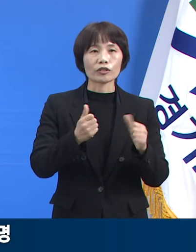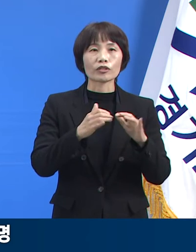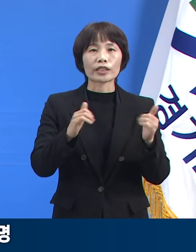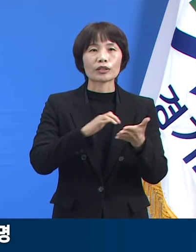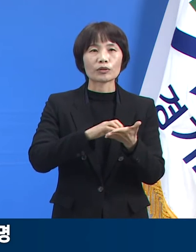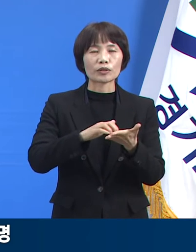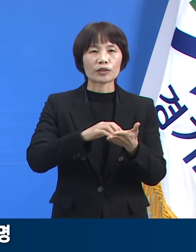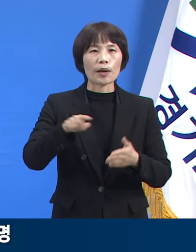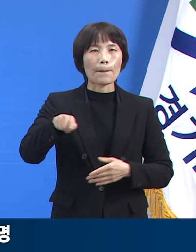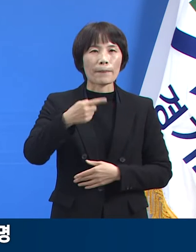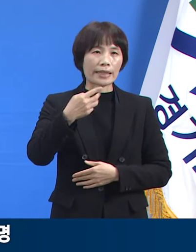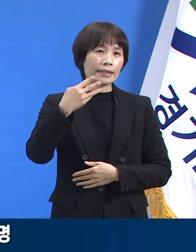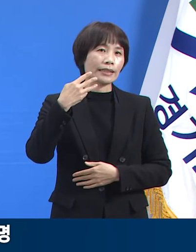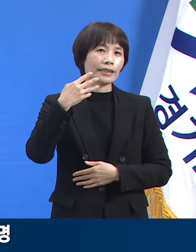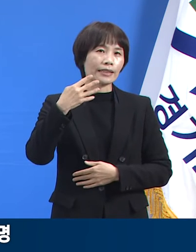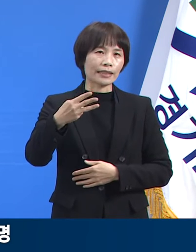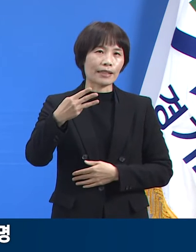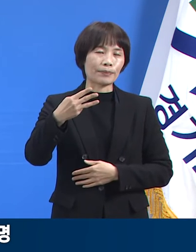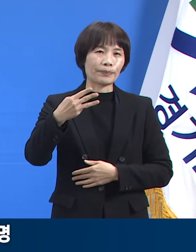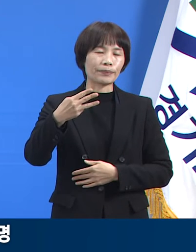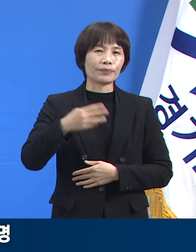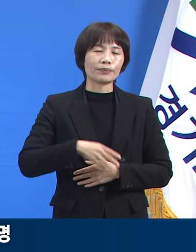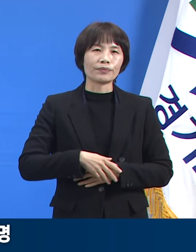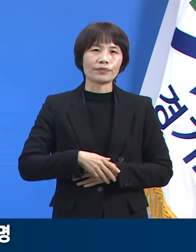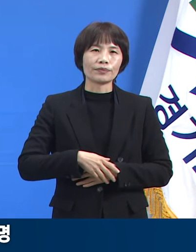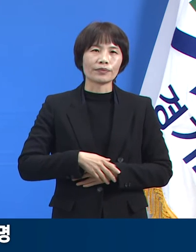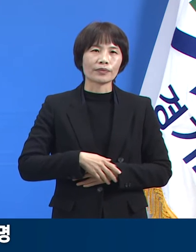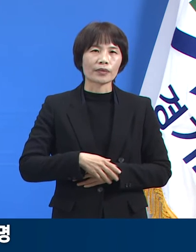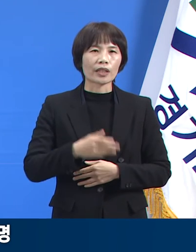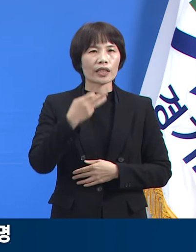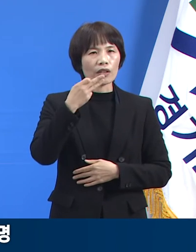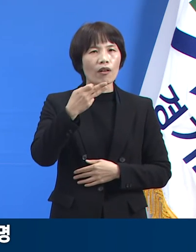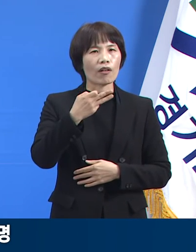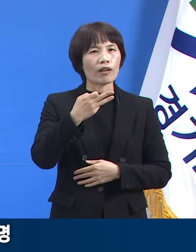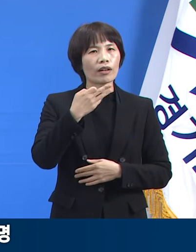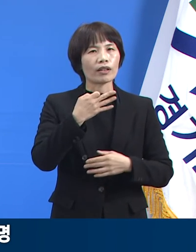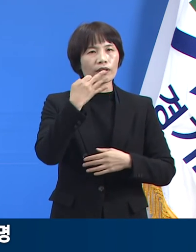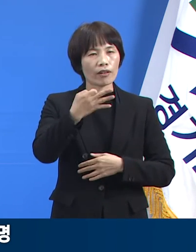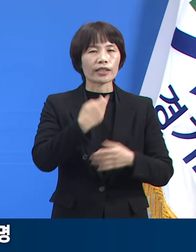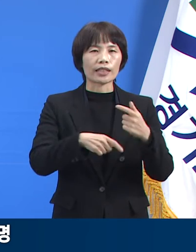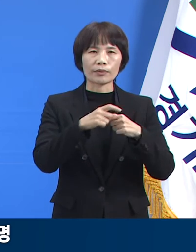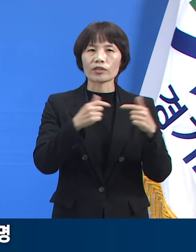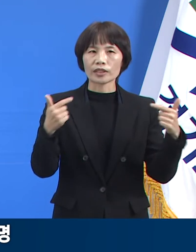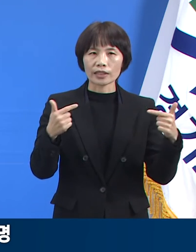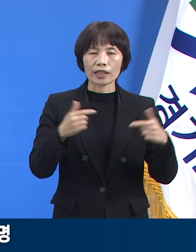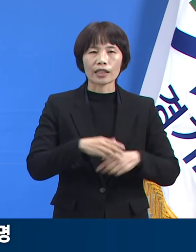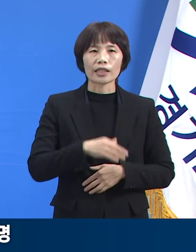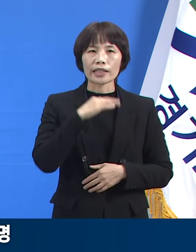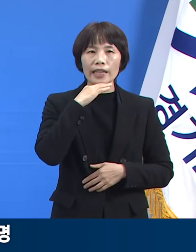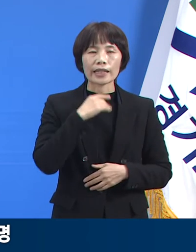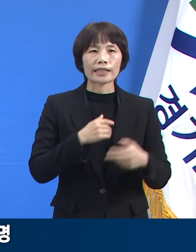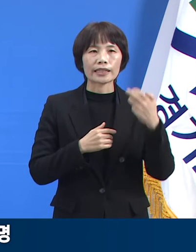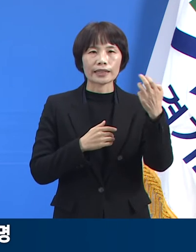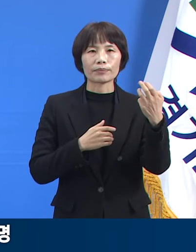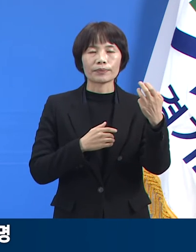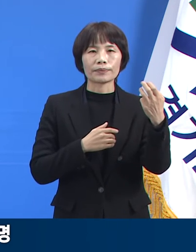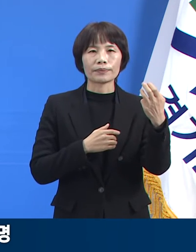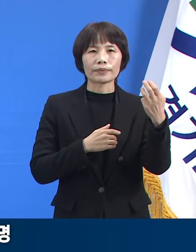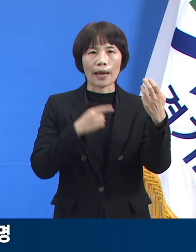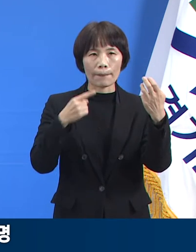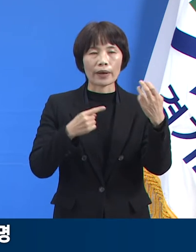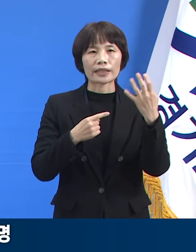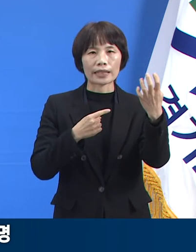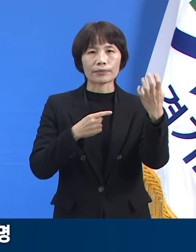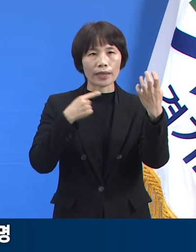사망자는 103명으로 전주 90명 대비 13명 증가했습니다. 연령별로 보면 30대